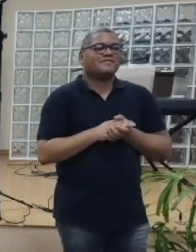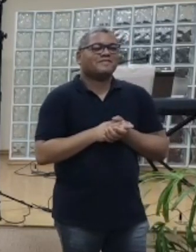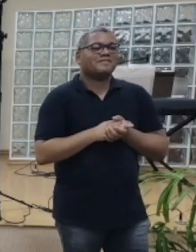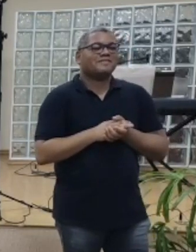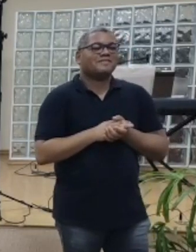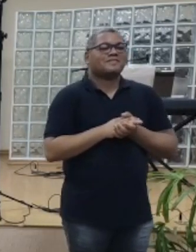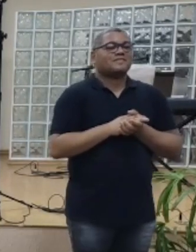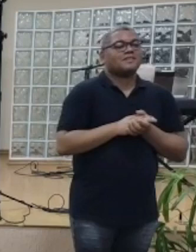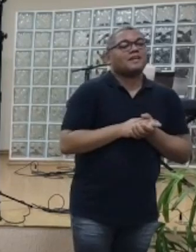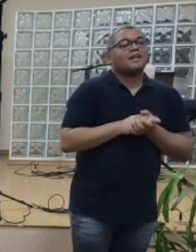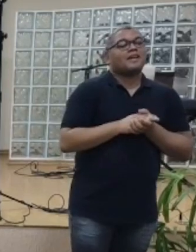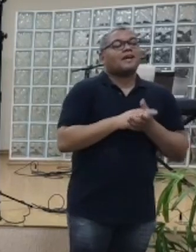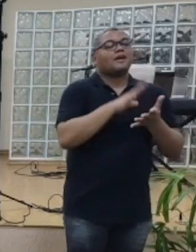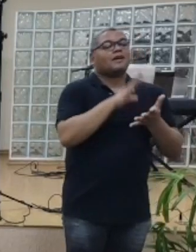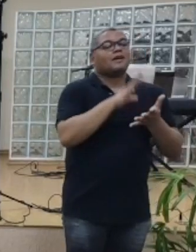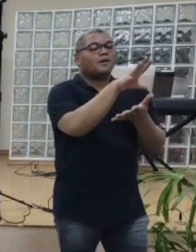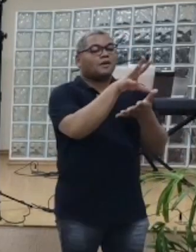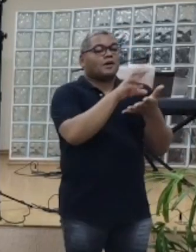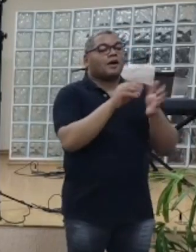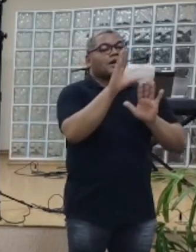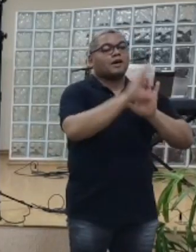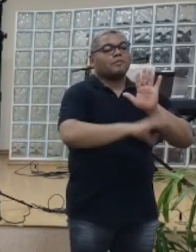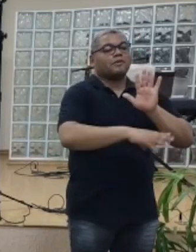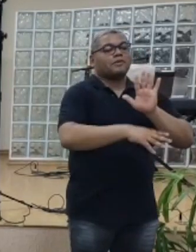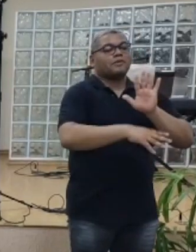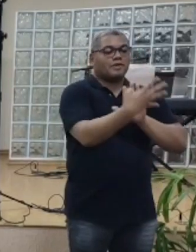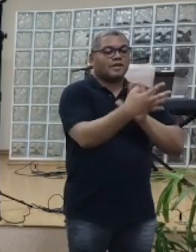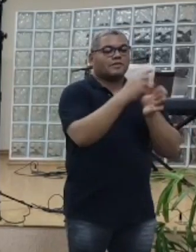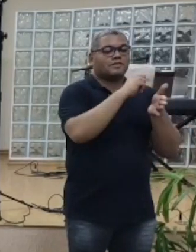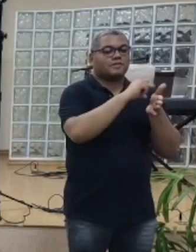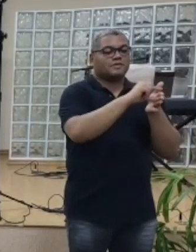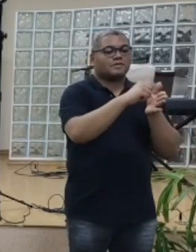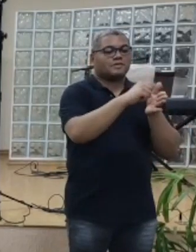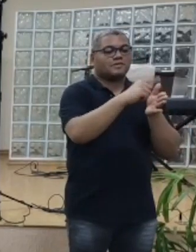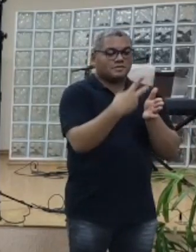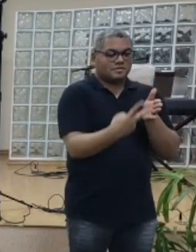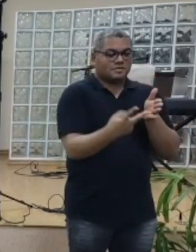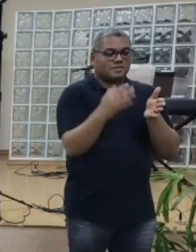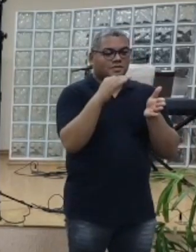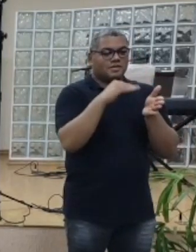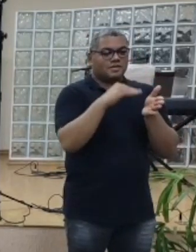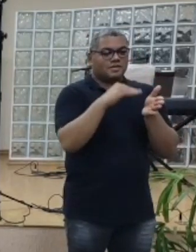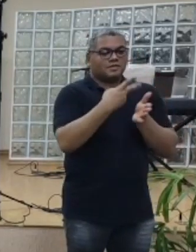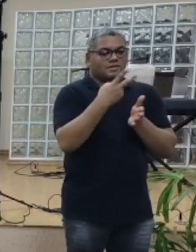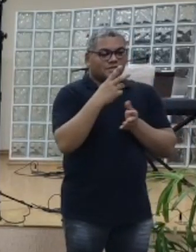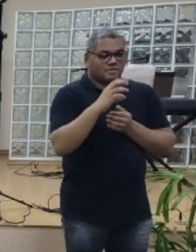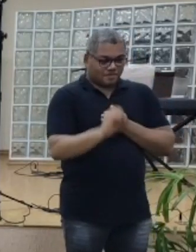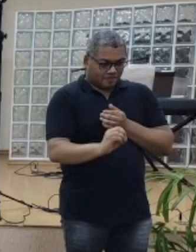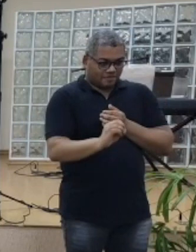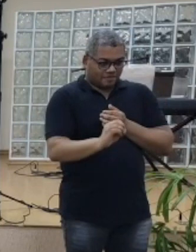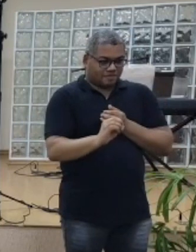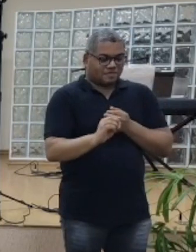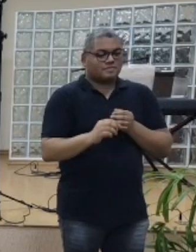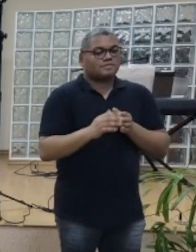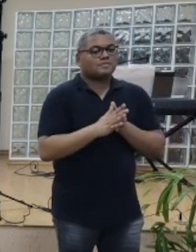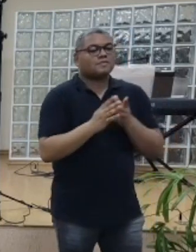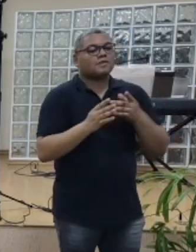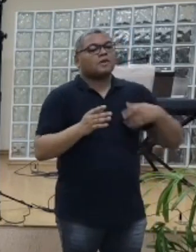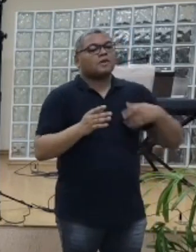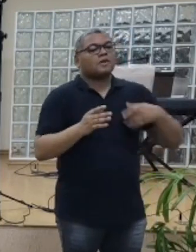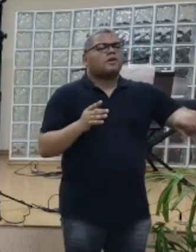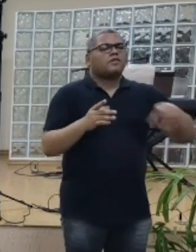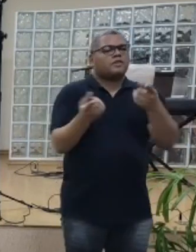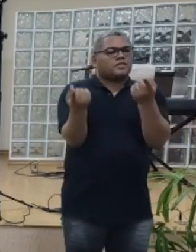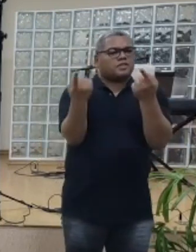Sejam como eu sou, porque também eu sou como vocês. Isto é o que lhes peço, irmãos. Vocês não me